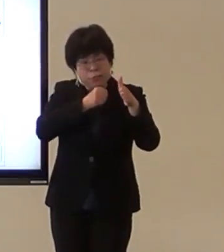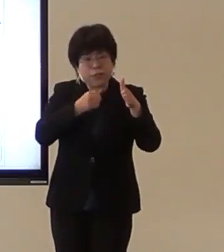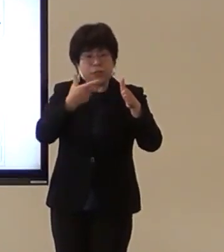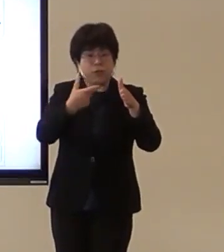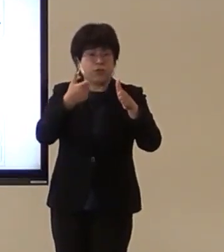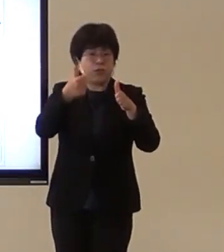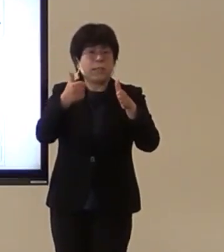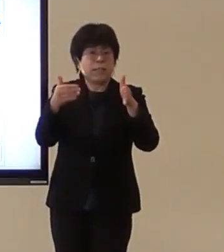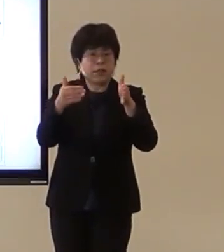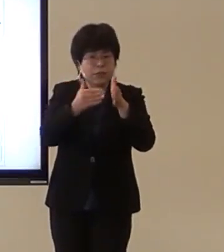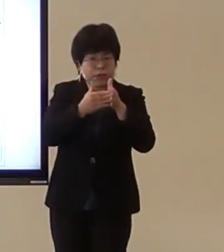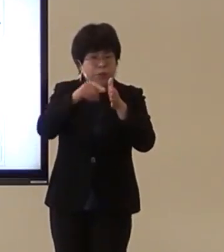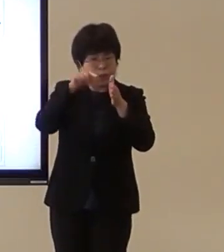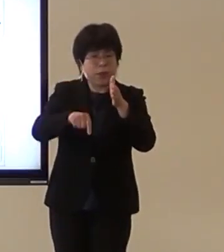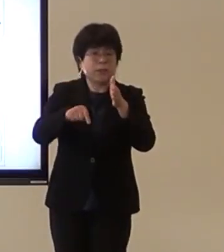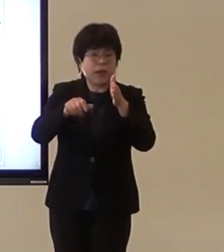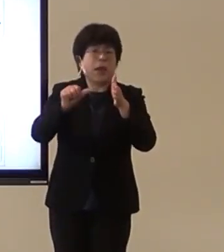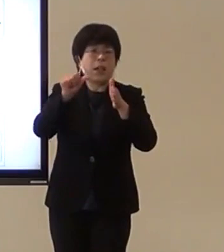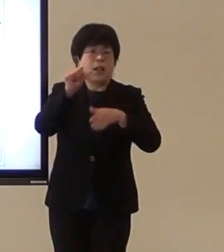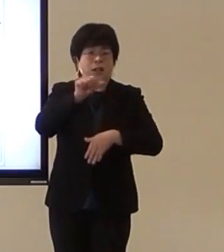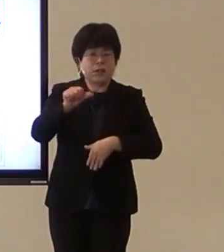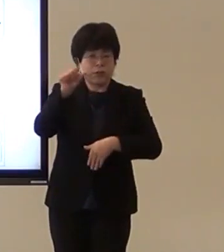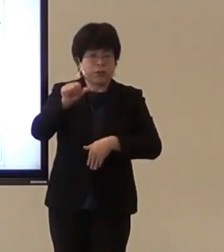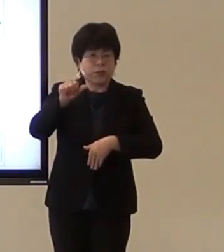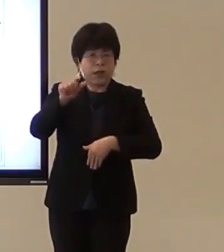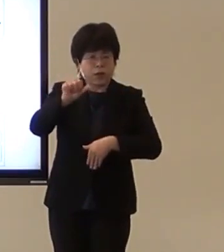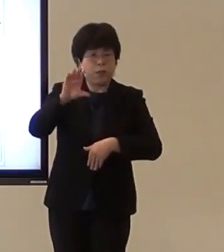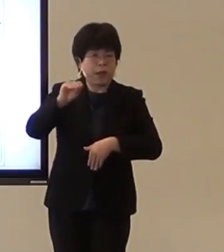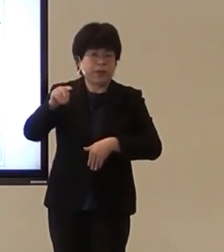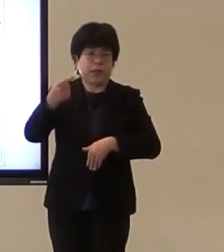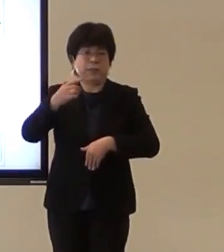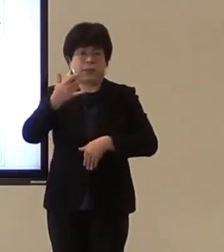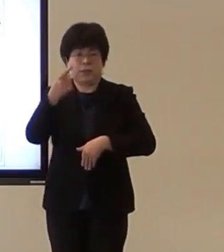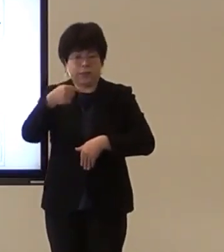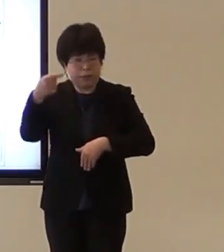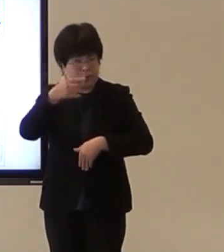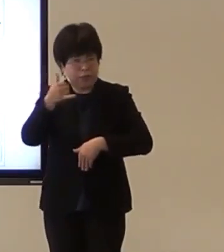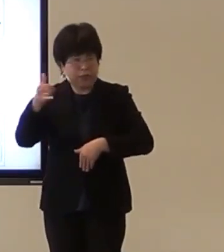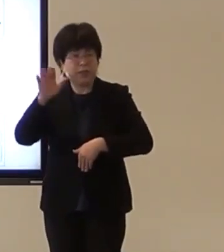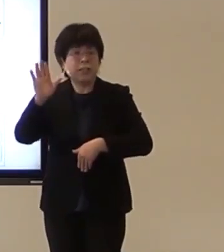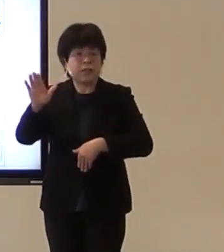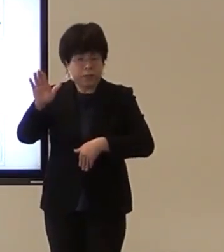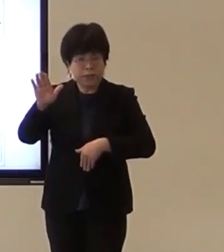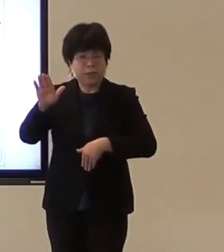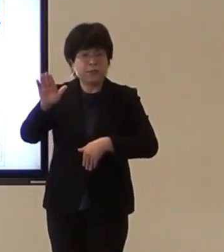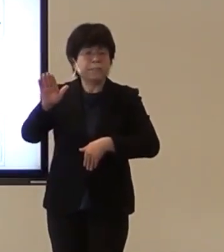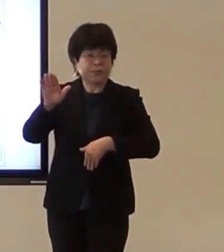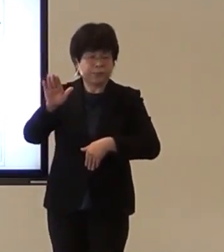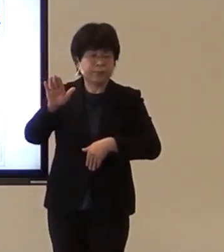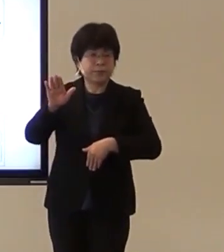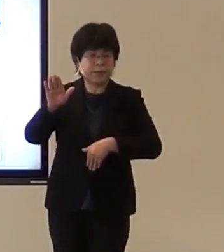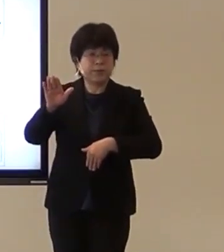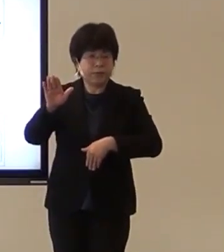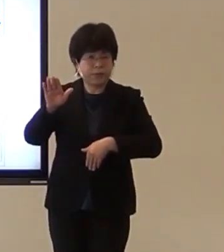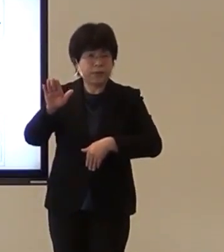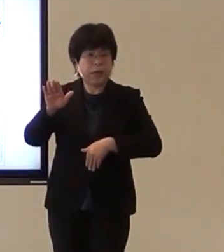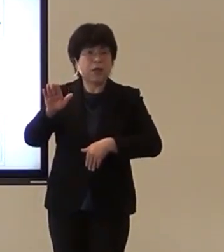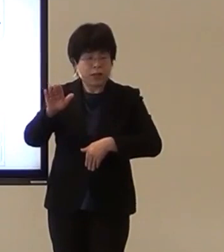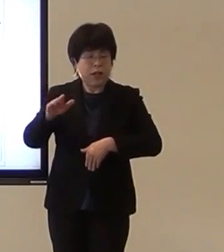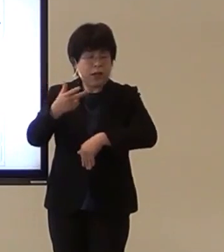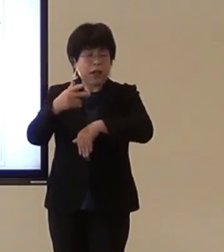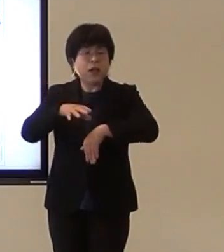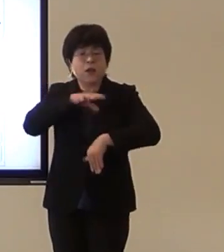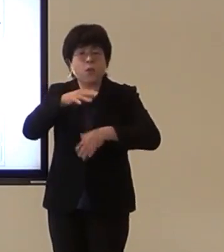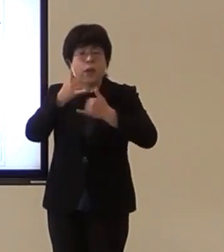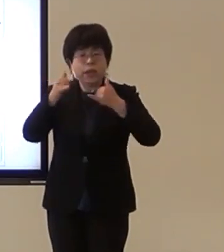人となっております。国の方針ではこうした高齢者に対して行われます2回の接種については